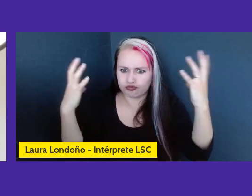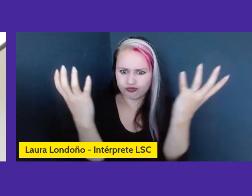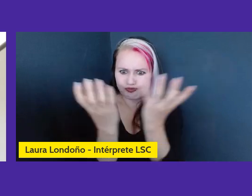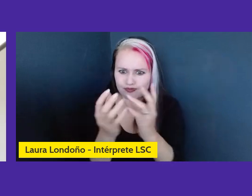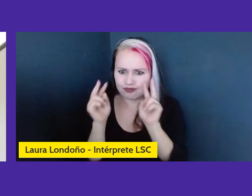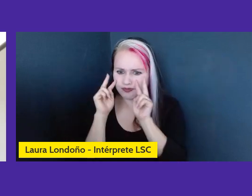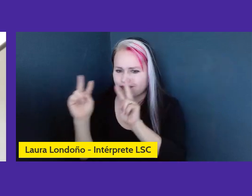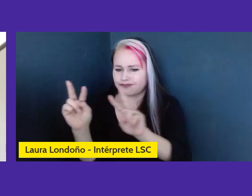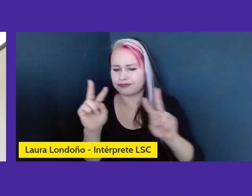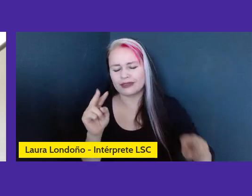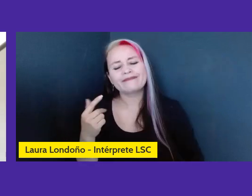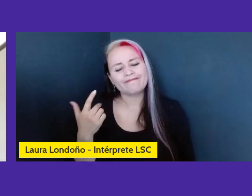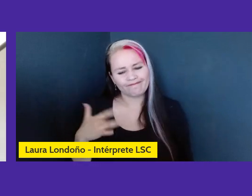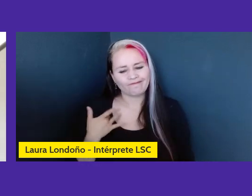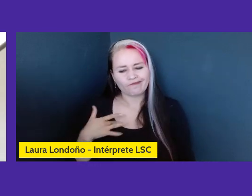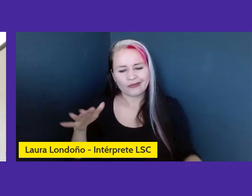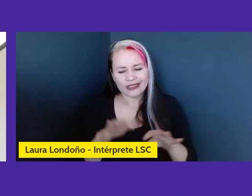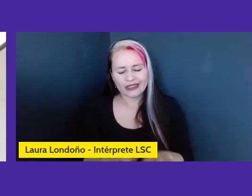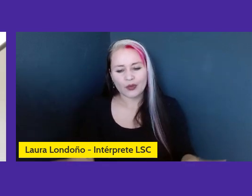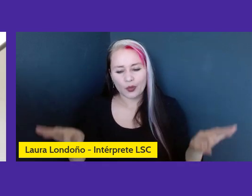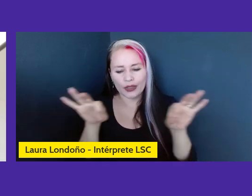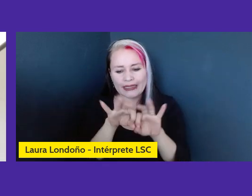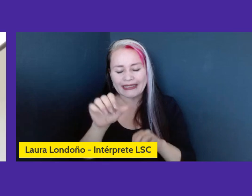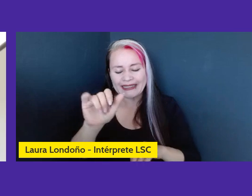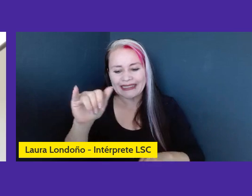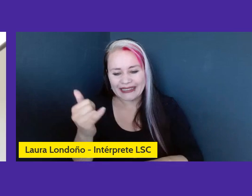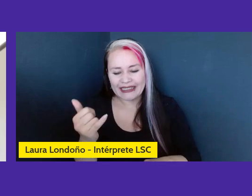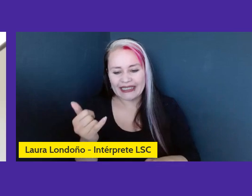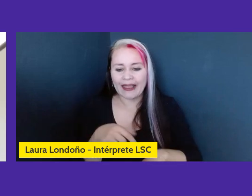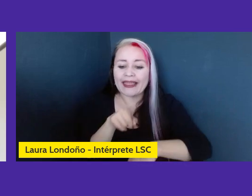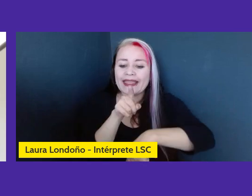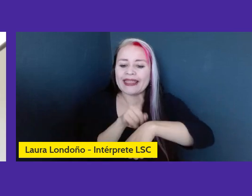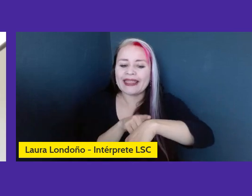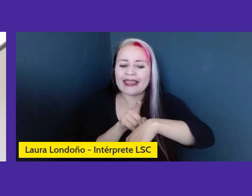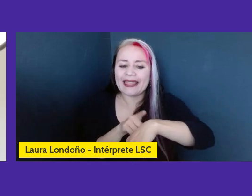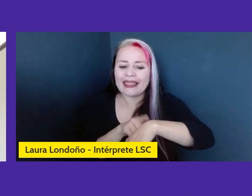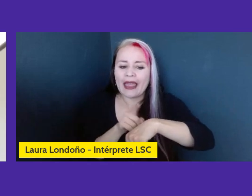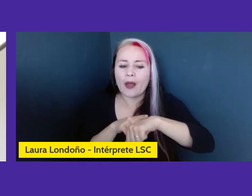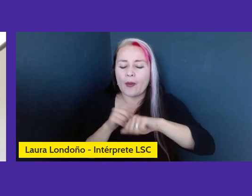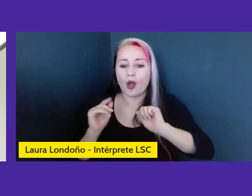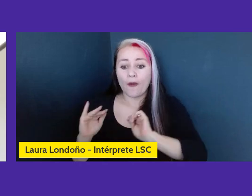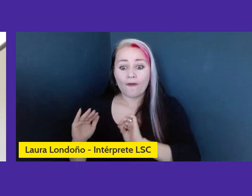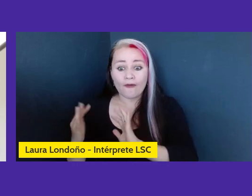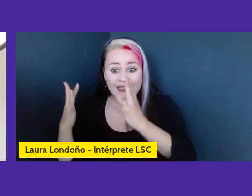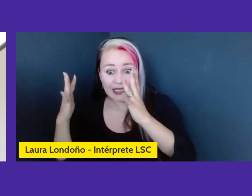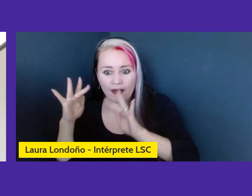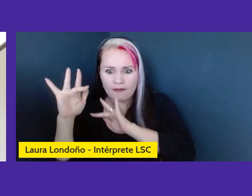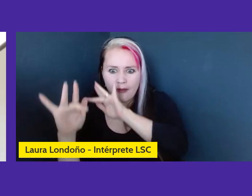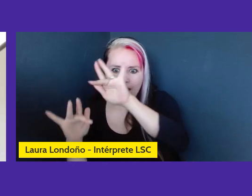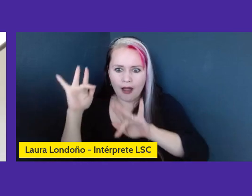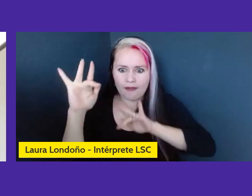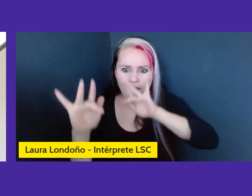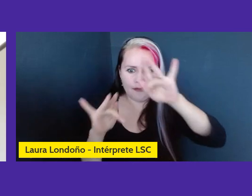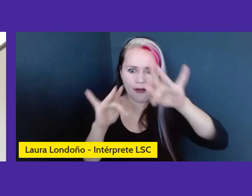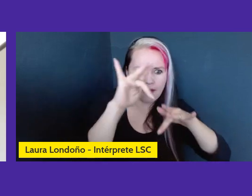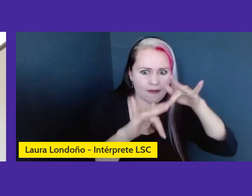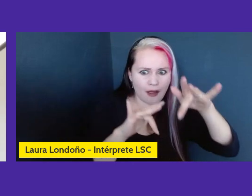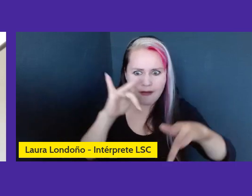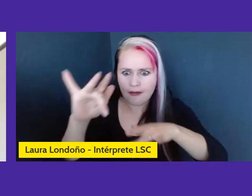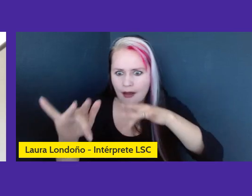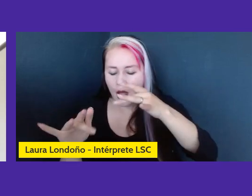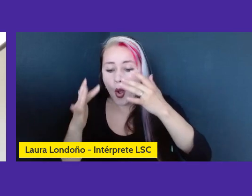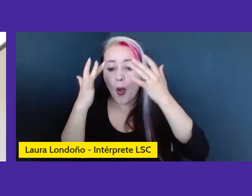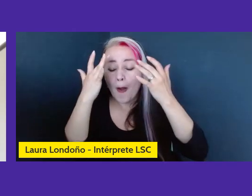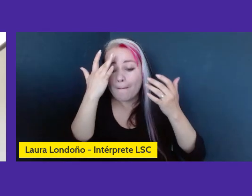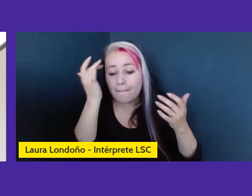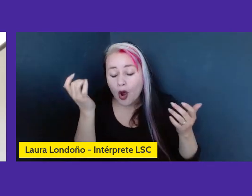es importante tener en cuenta, darse un tiempo para una recorrida de festivales, porque vos tenés que pensar que los festivales